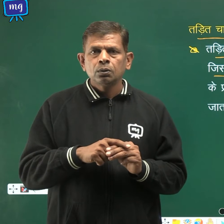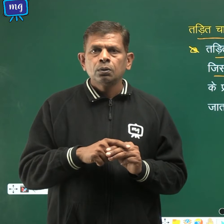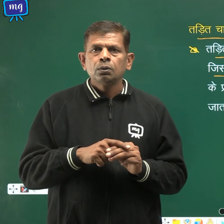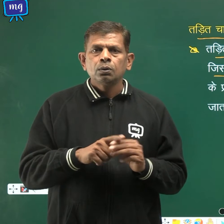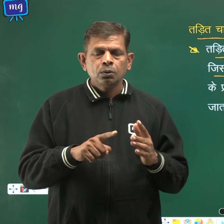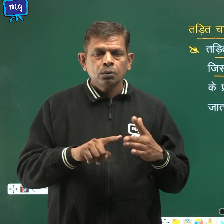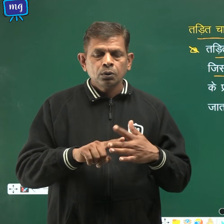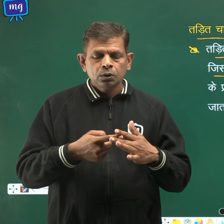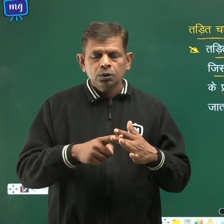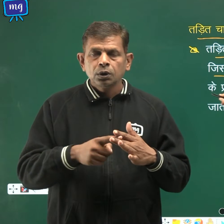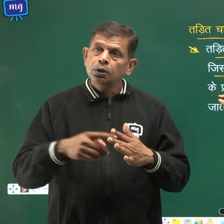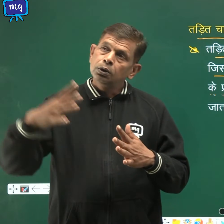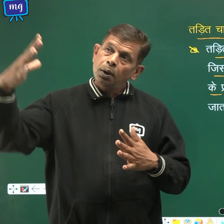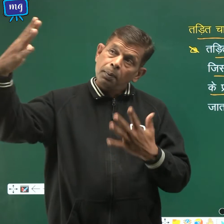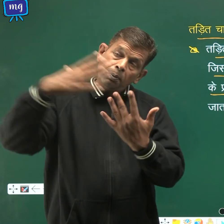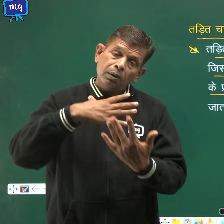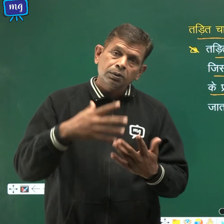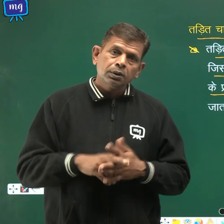तड़ित के प्रभाव से